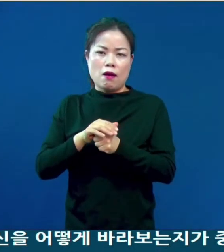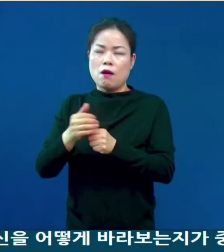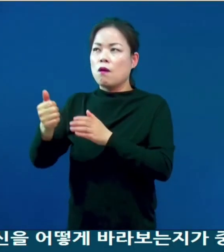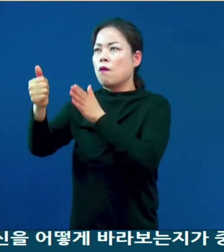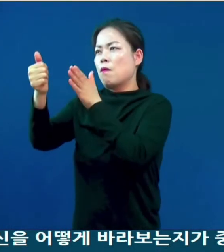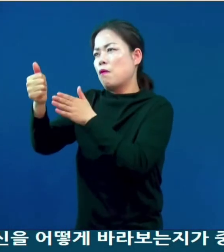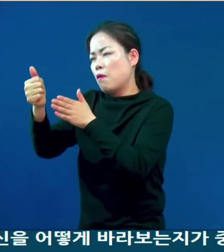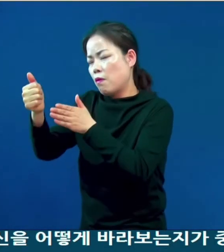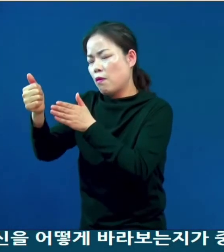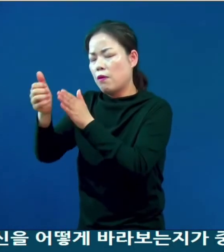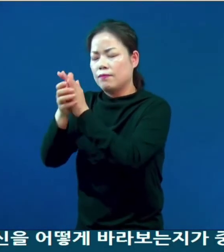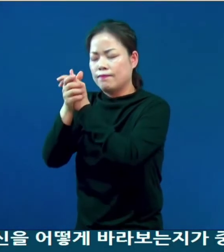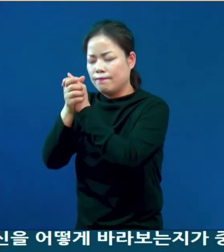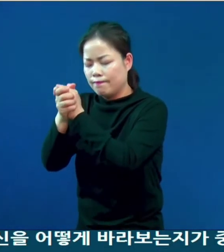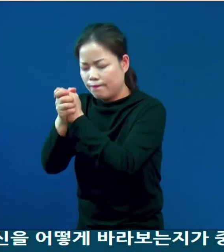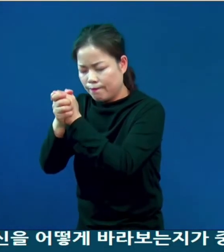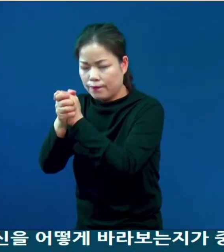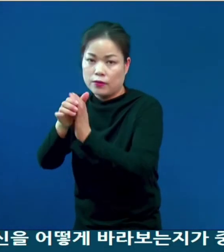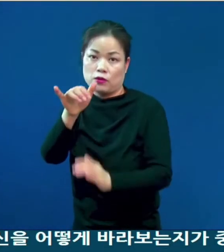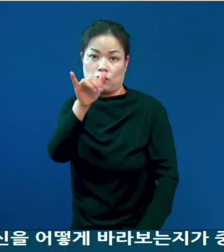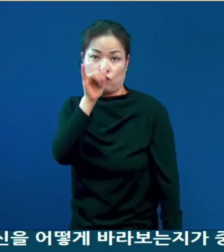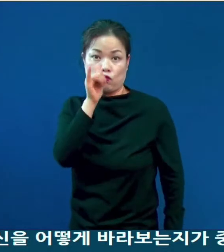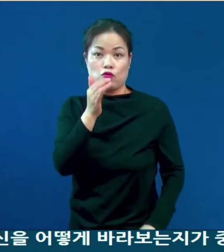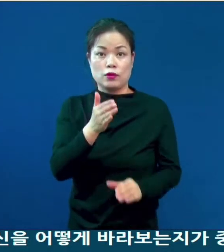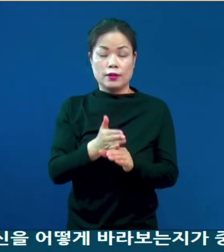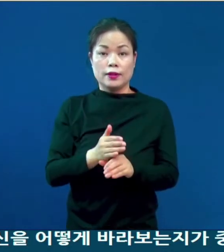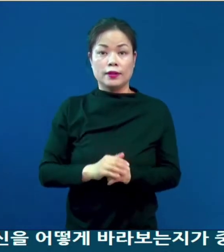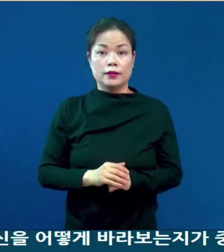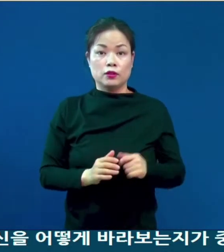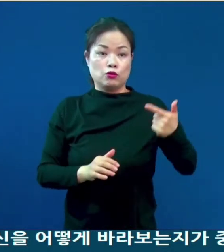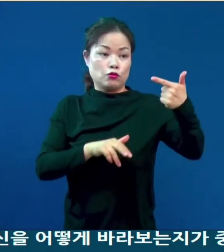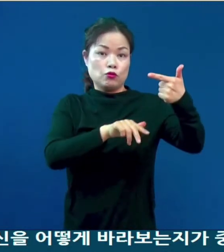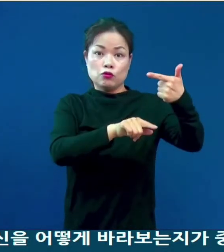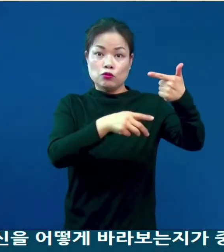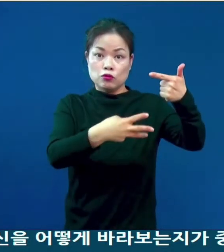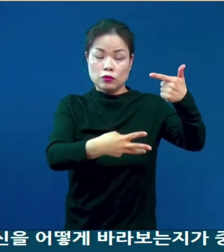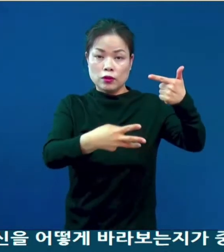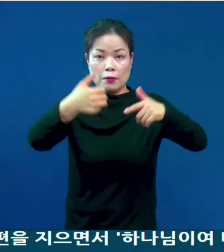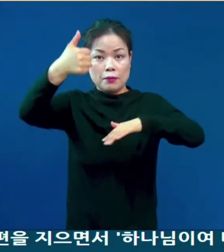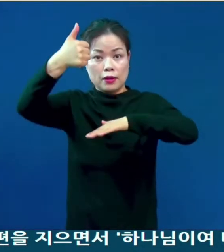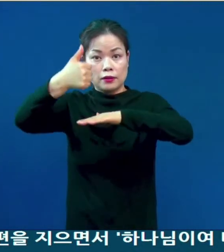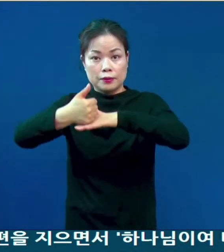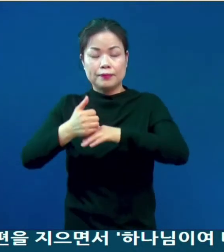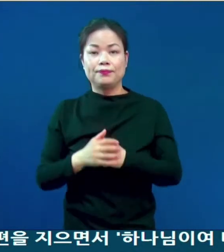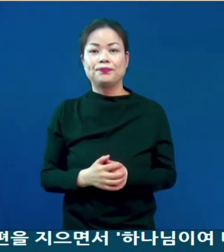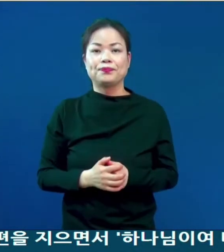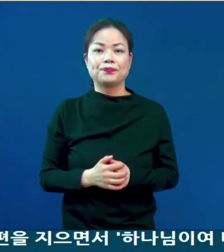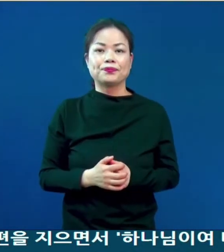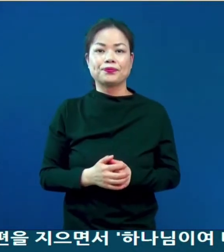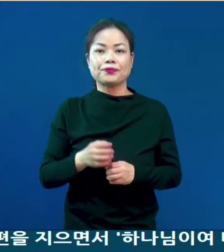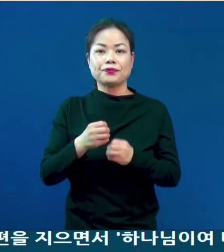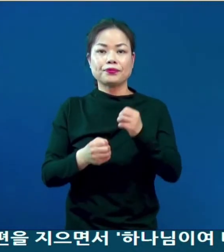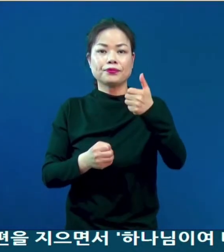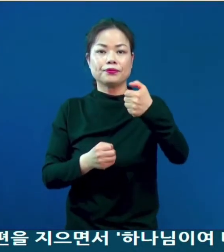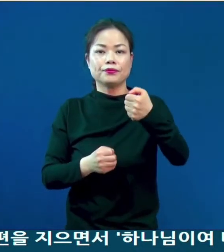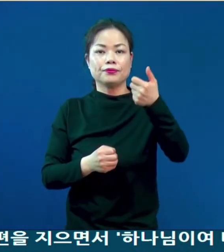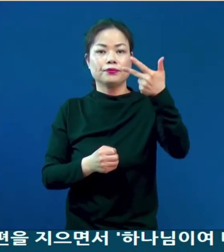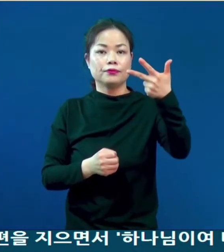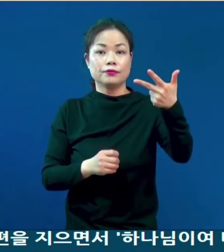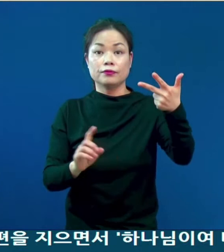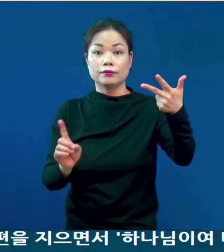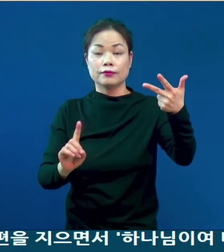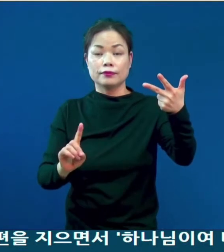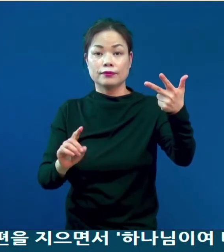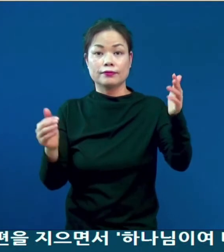요청하고 있다라고 하는 것입니다. 6절에 보면, 마지막 절에 보면 시편 57편이